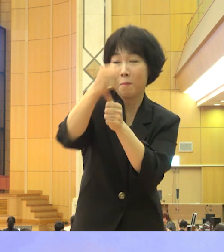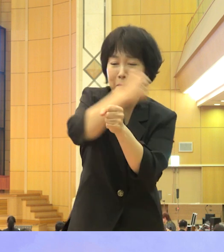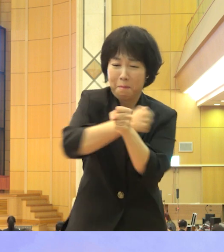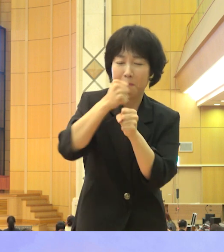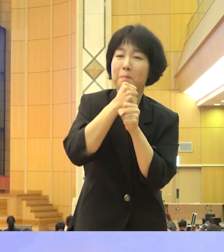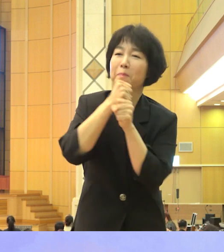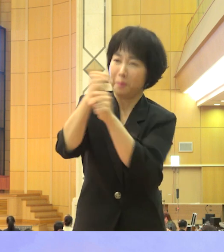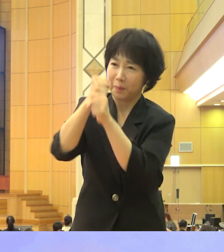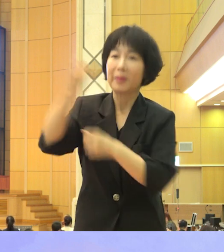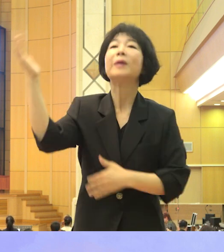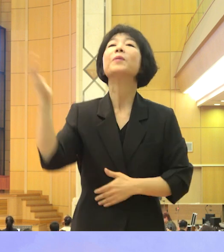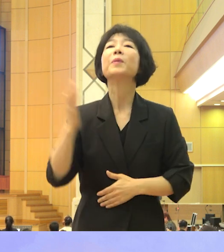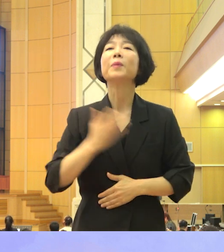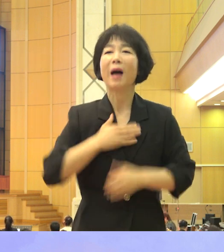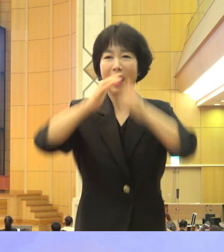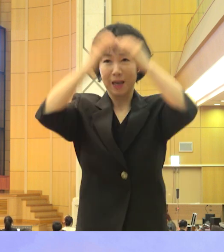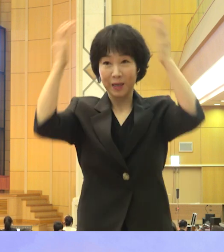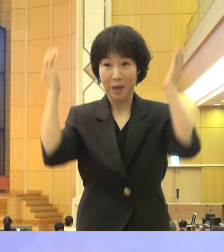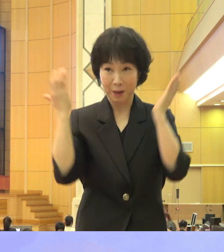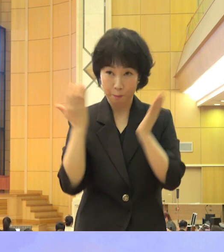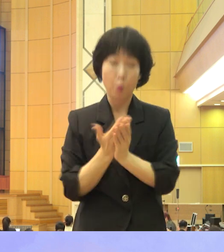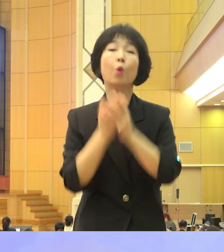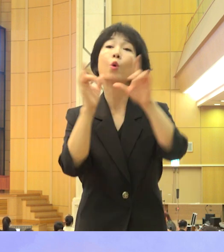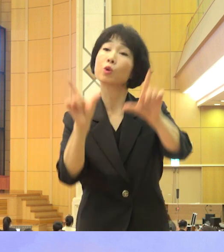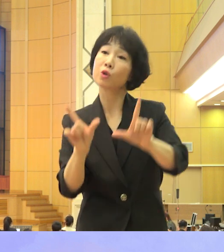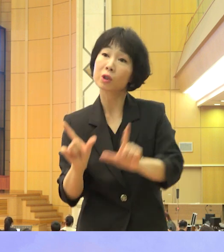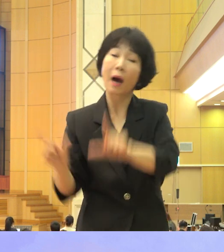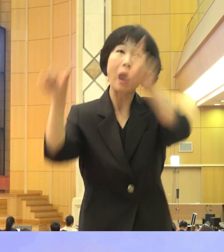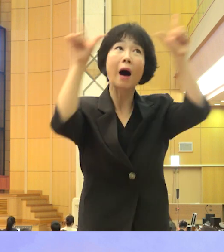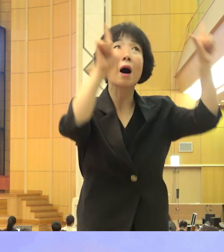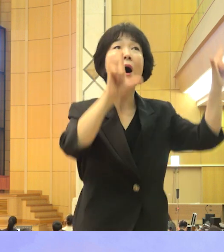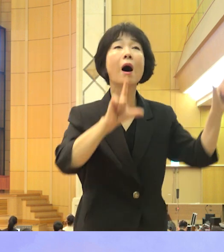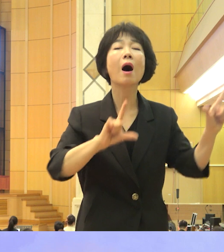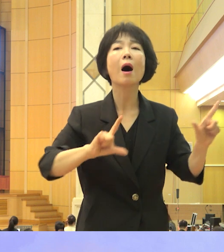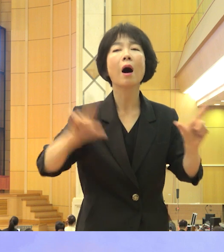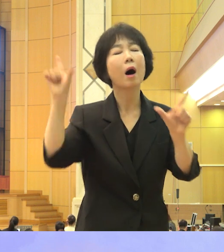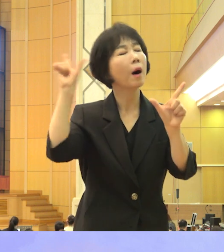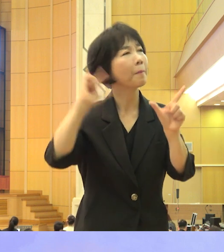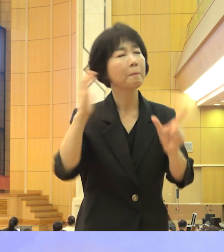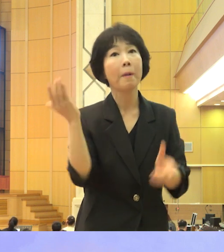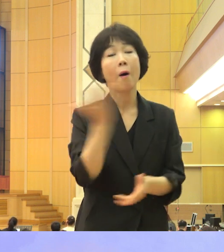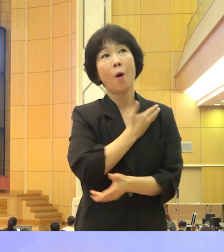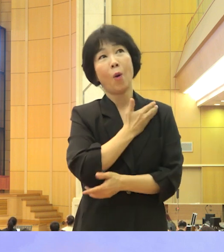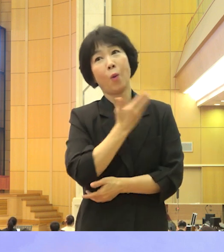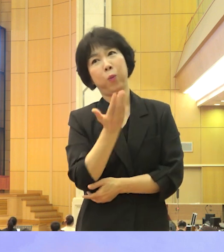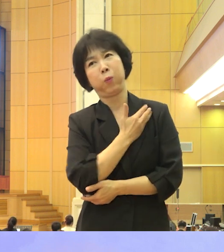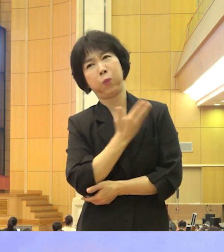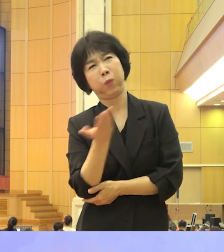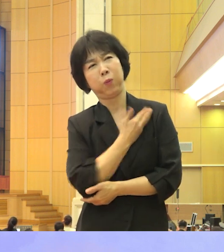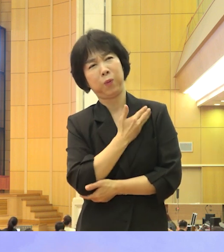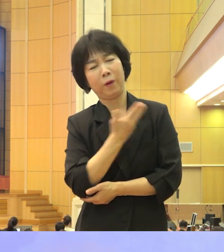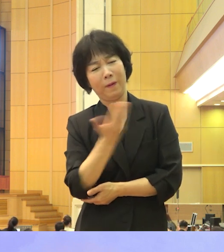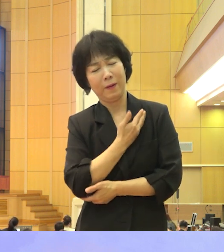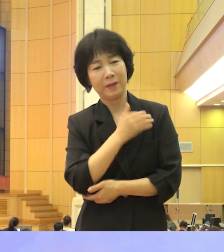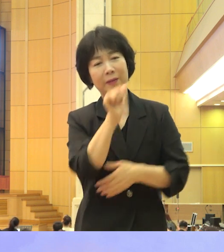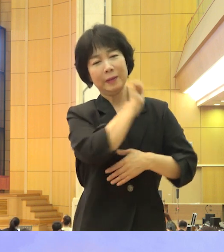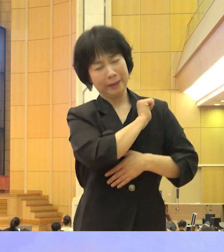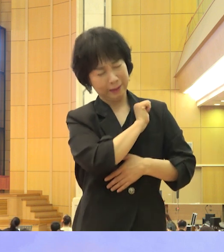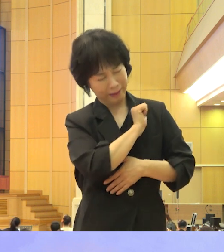주께 묶인 나의 모든 삶